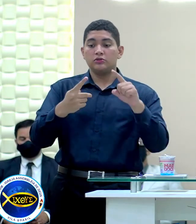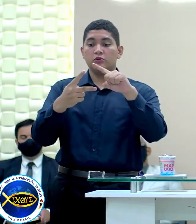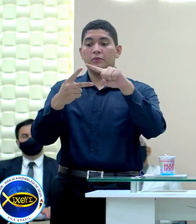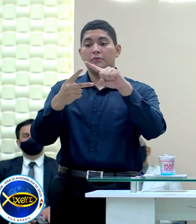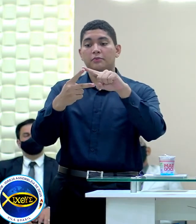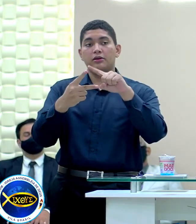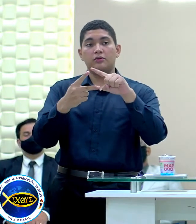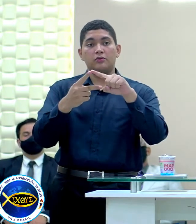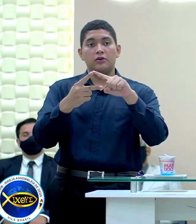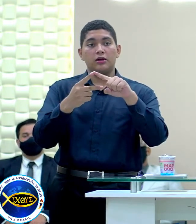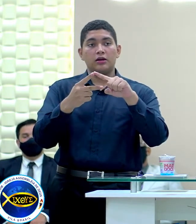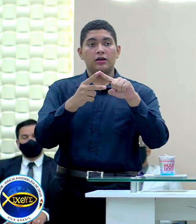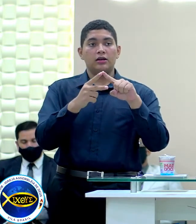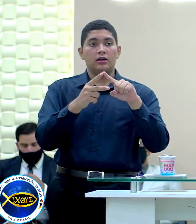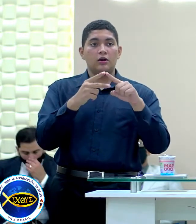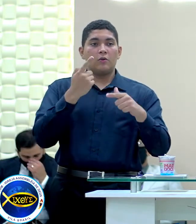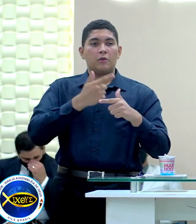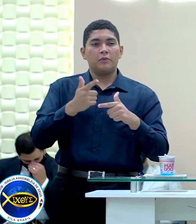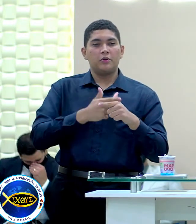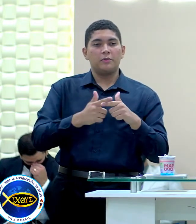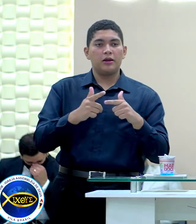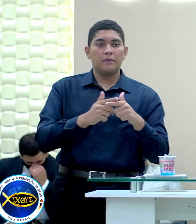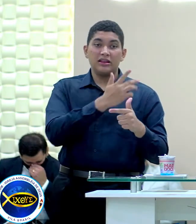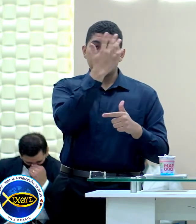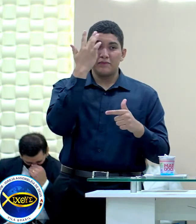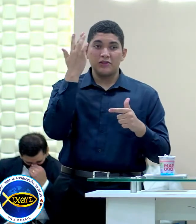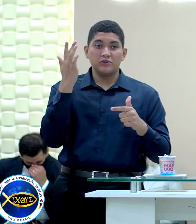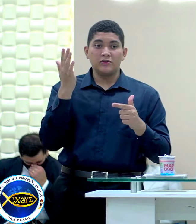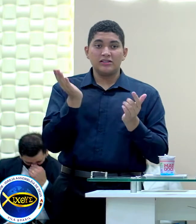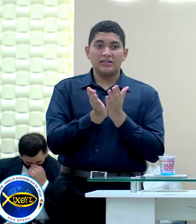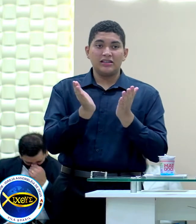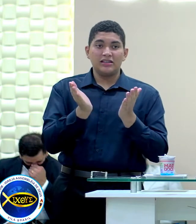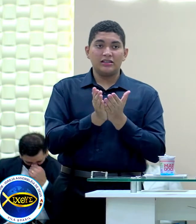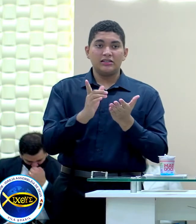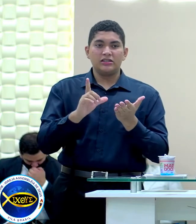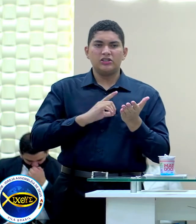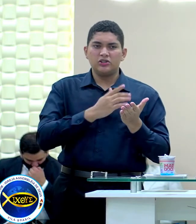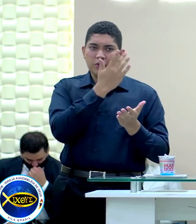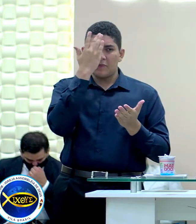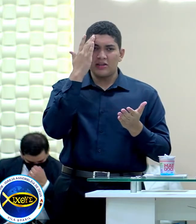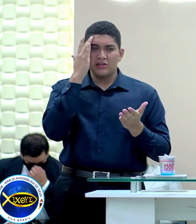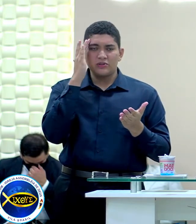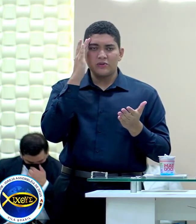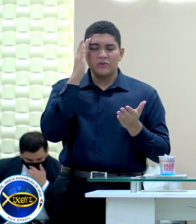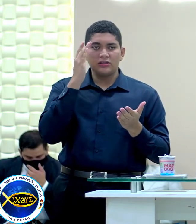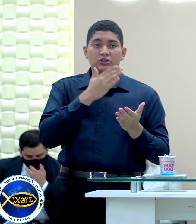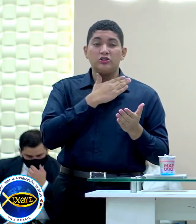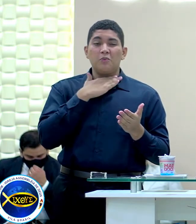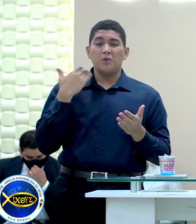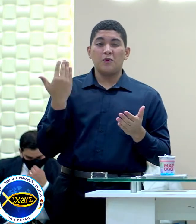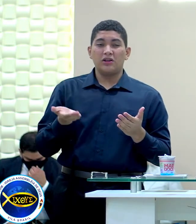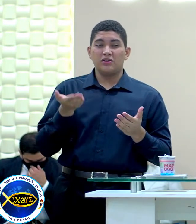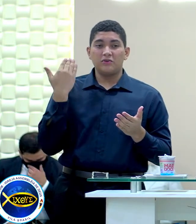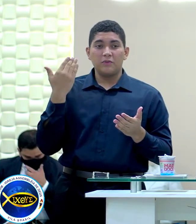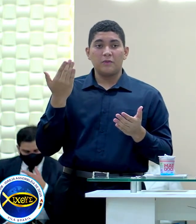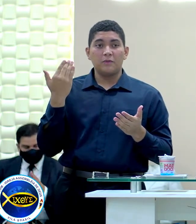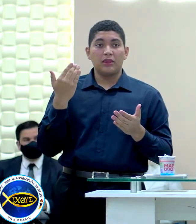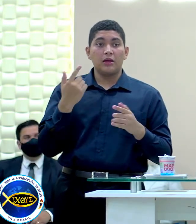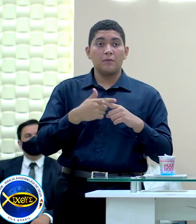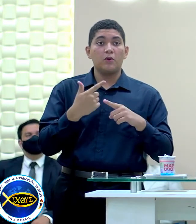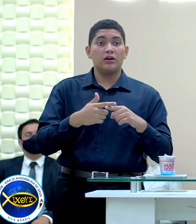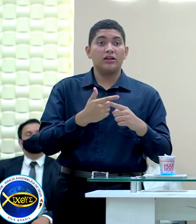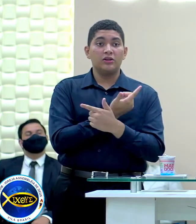problema daqueles crentes que tinham seus familiares que já tinham morrido, e por falta de esperança, eles